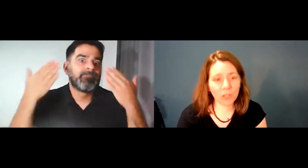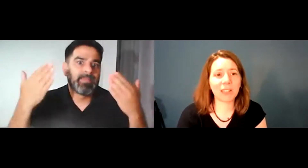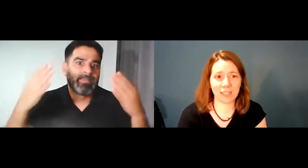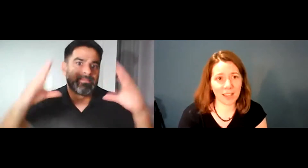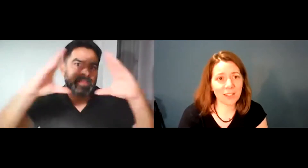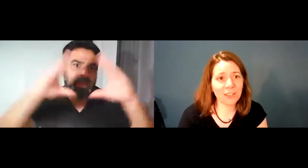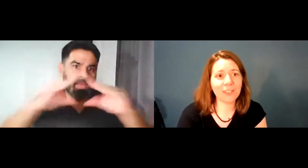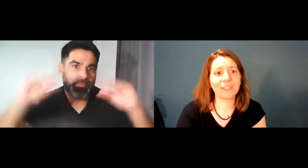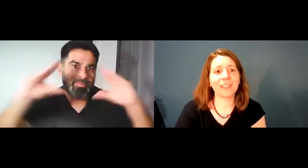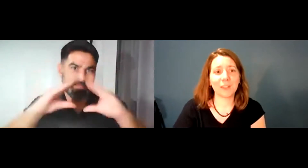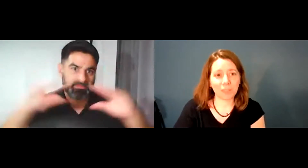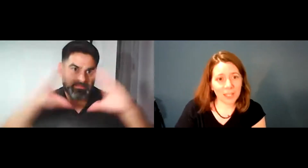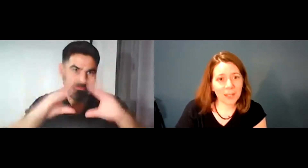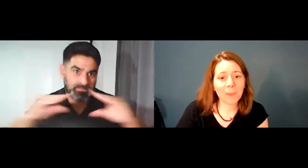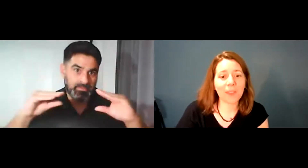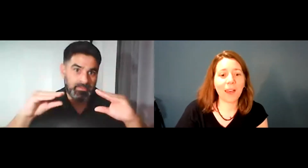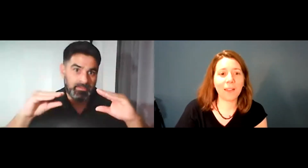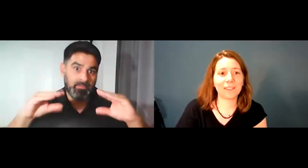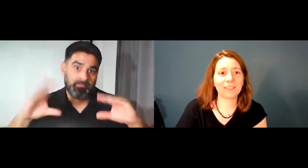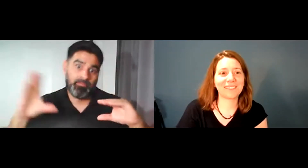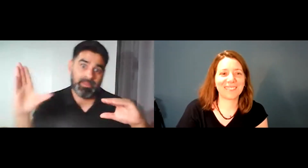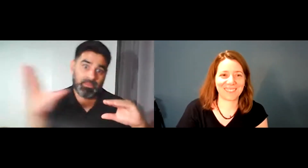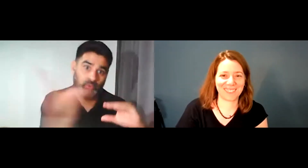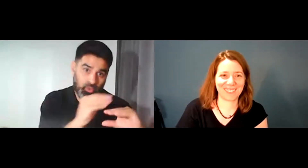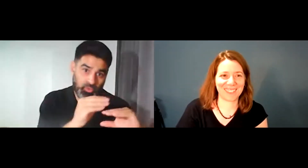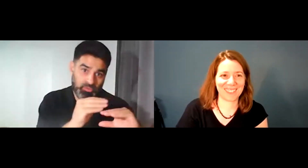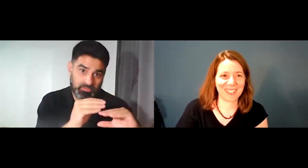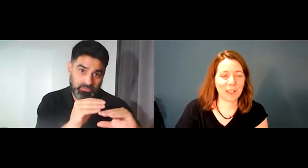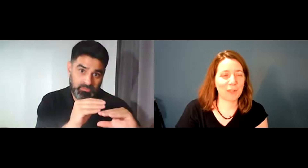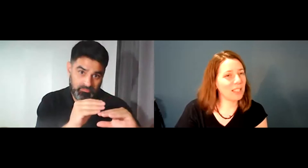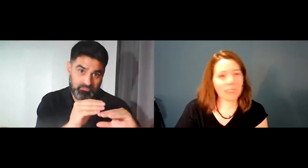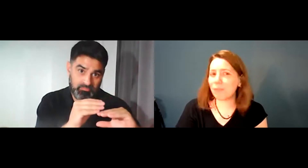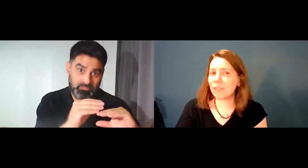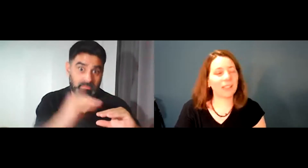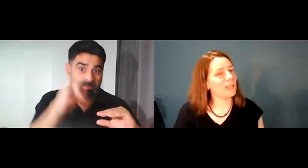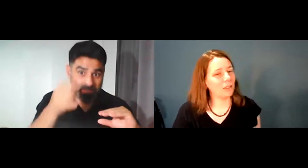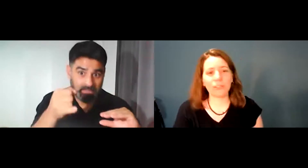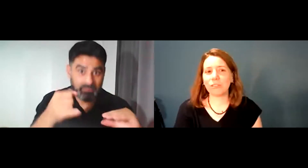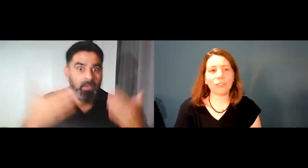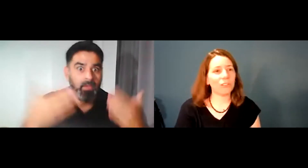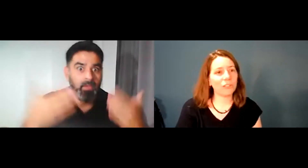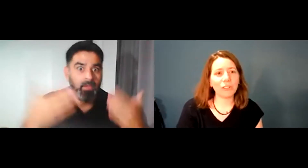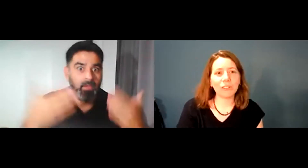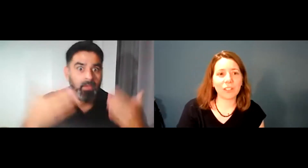Gracias. Feliz Navidad. Felices fiestas. Felices fiestas para